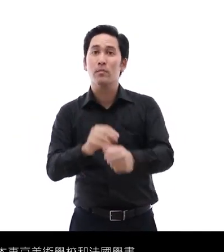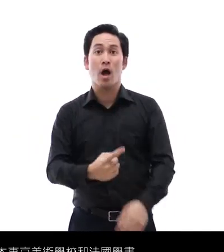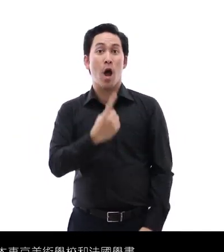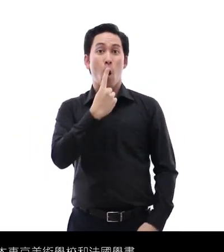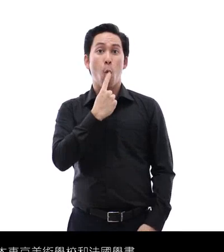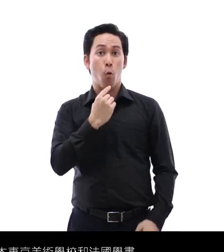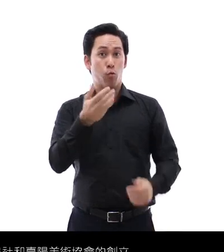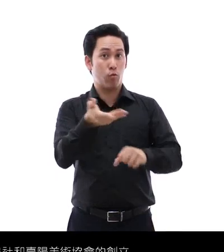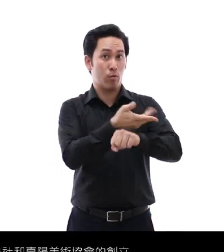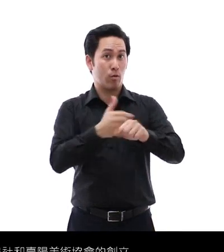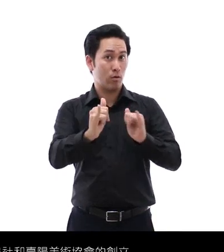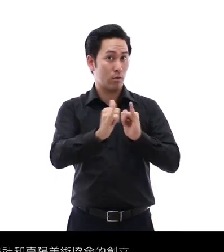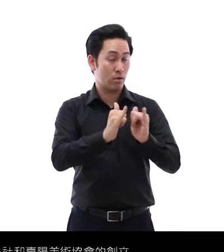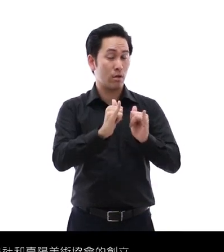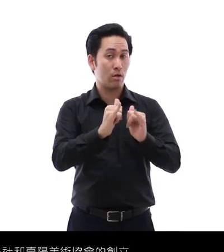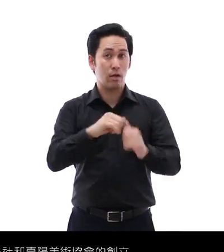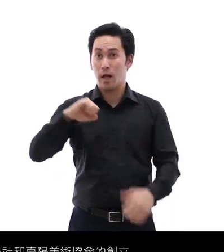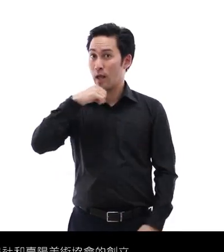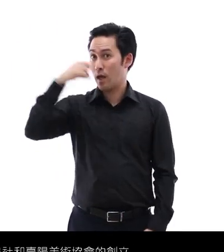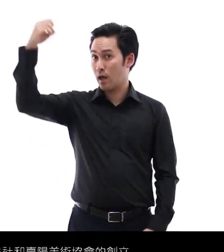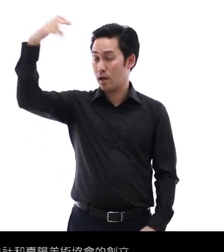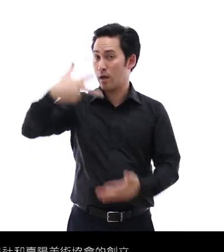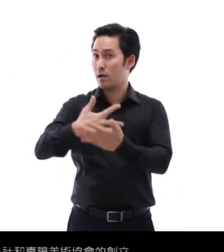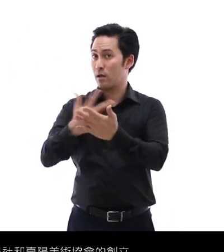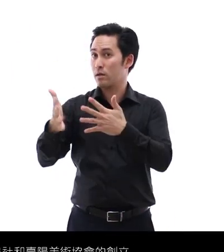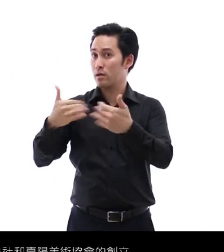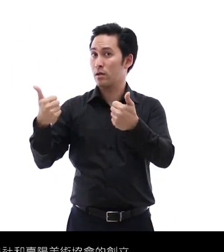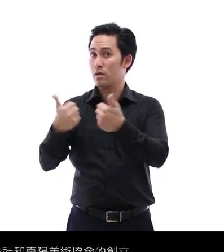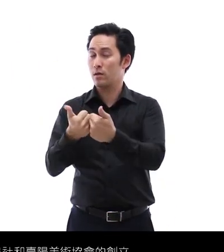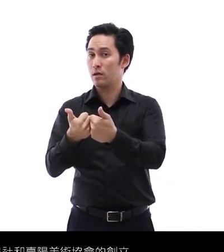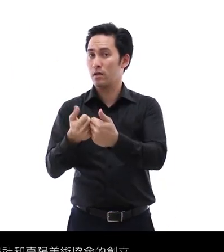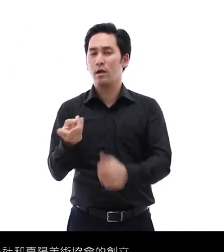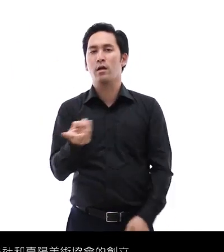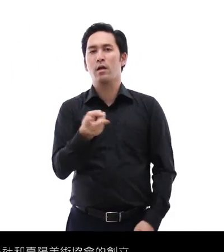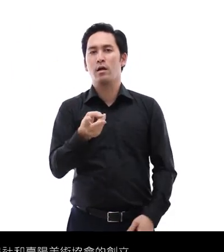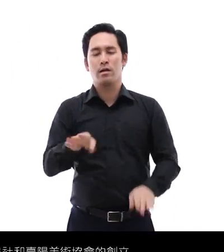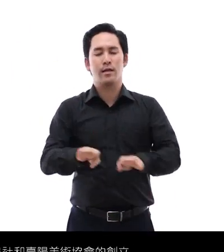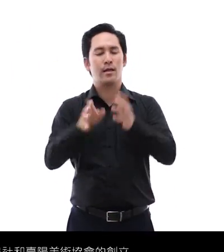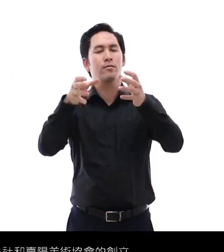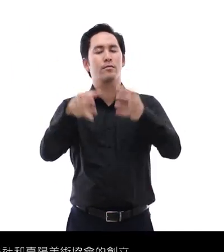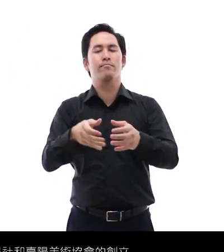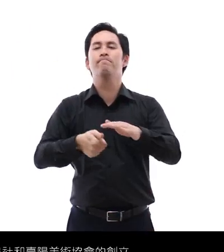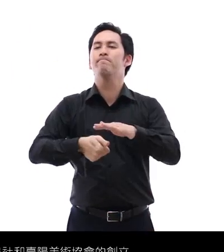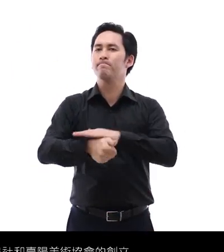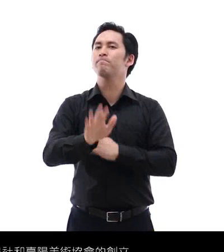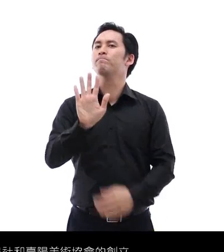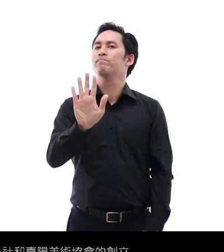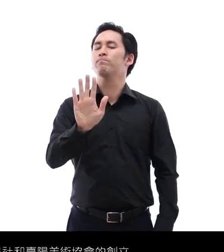画，并参与赤社岛和台阳美术协会的创立。